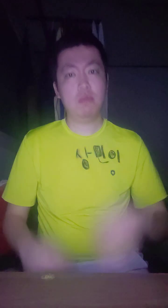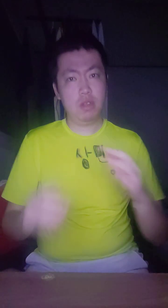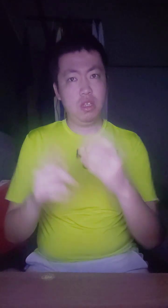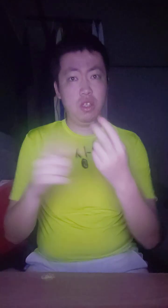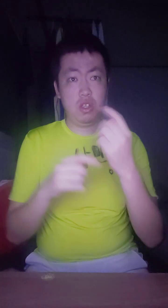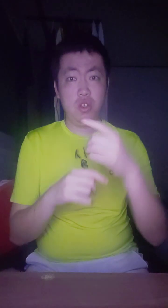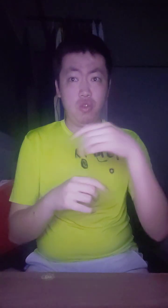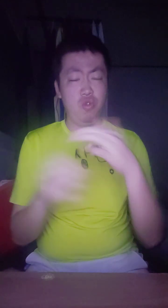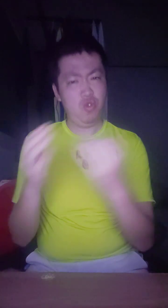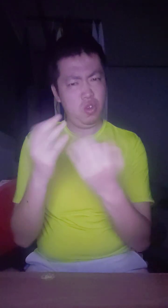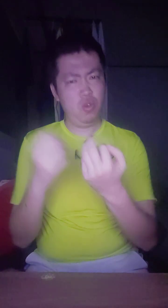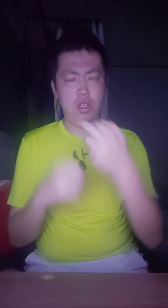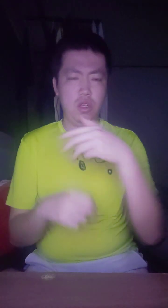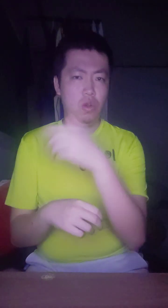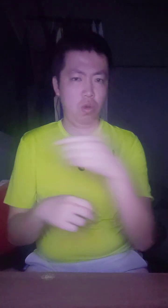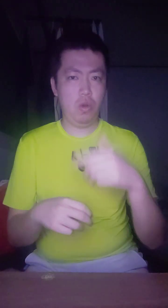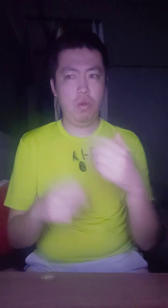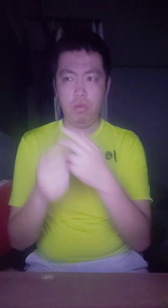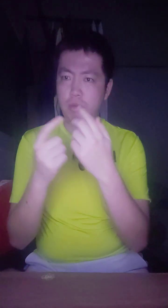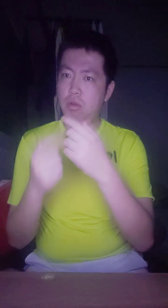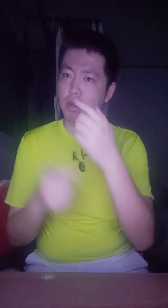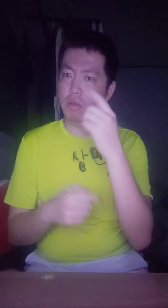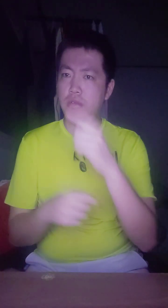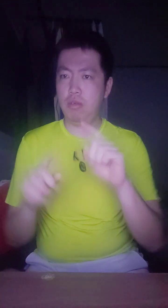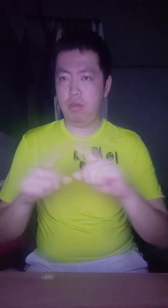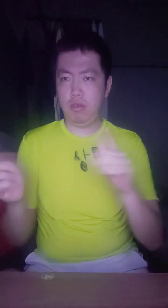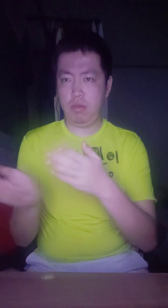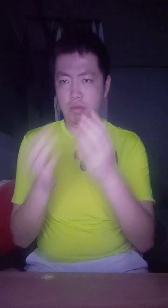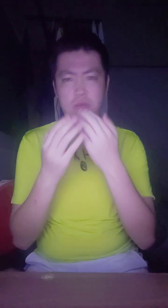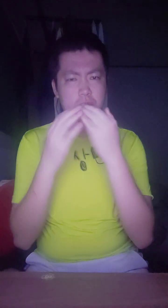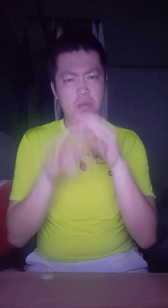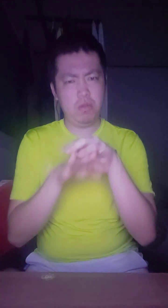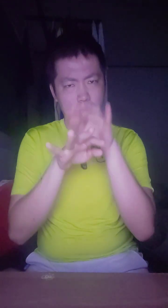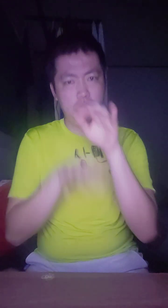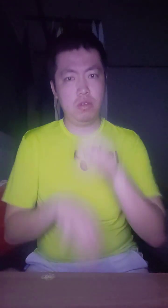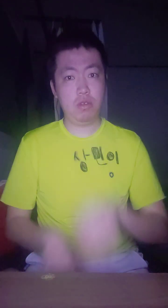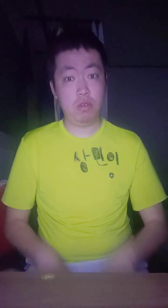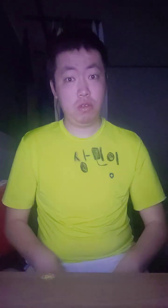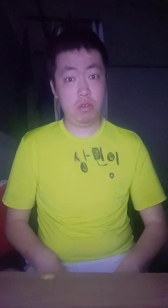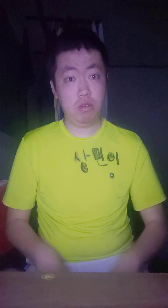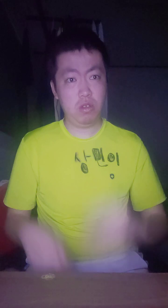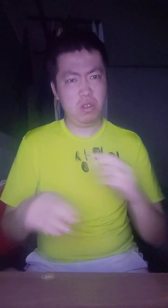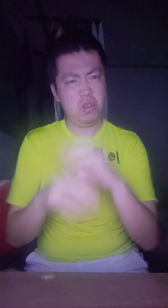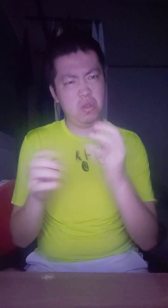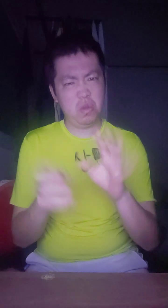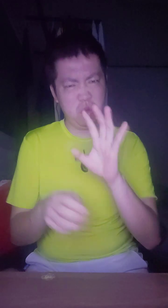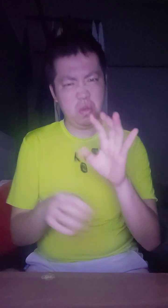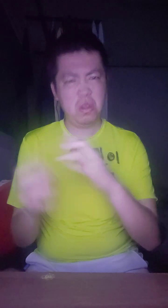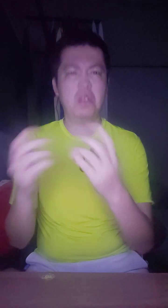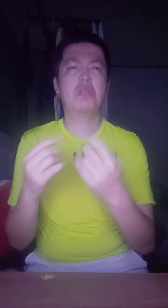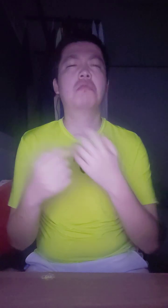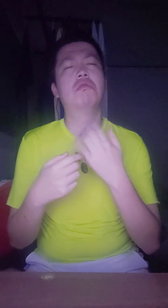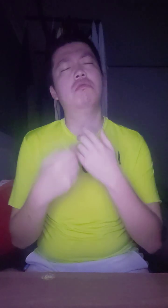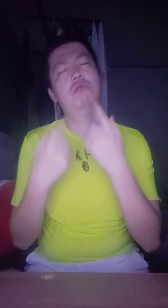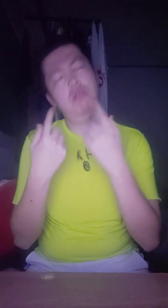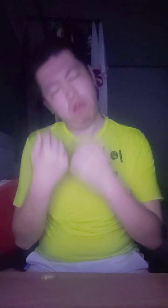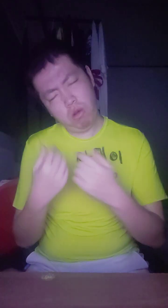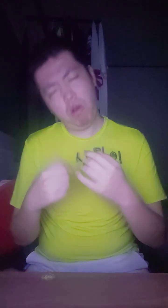도착한 구급대원들이 이어서 응급처치에 들어갑니다. 학생이 화장실 바닥에 의식 없이 누워있는